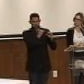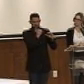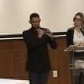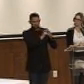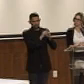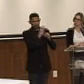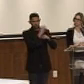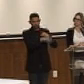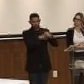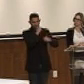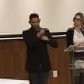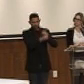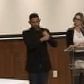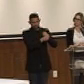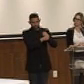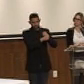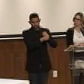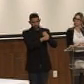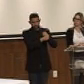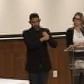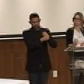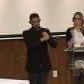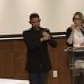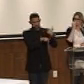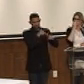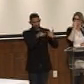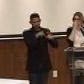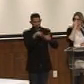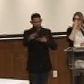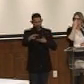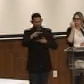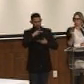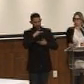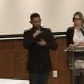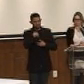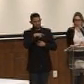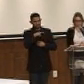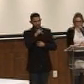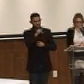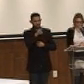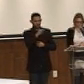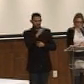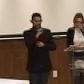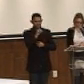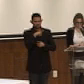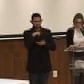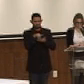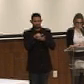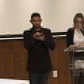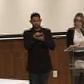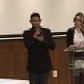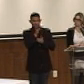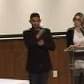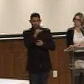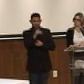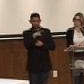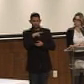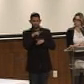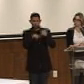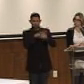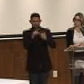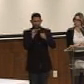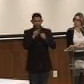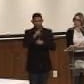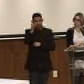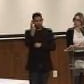de 4 anos e meio de trabalho. Eu recebi por e-mail a minha portaria de exoneração. Então, o trabalho que